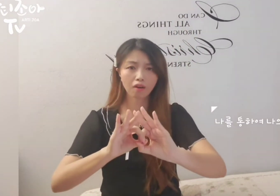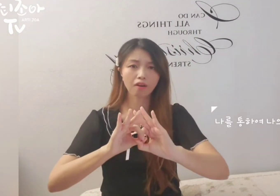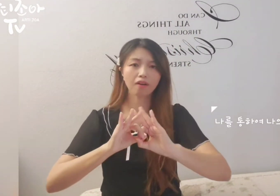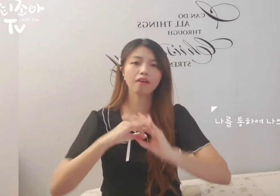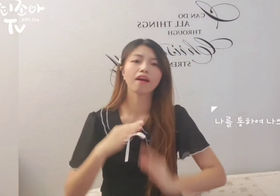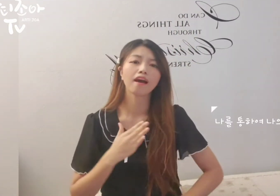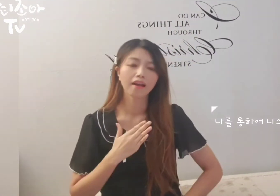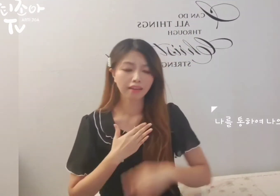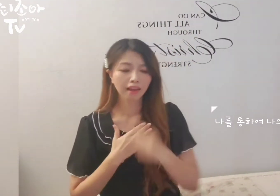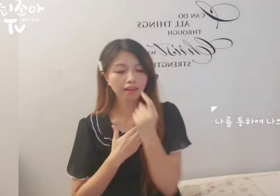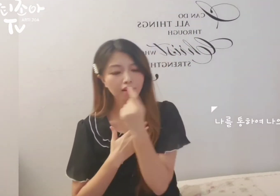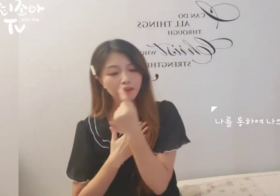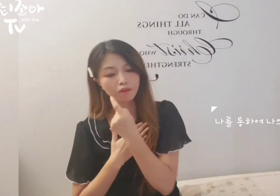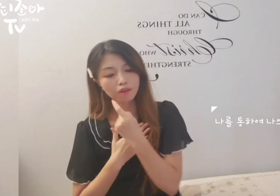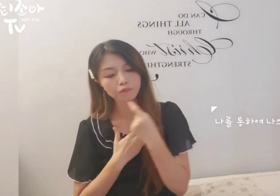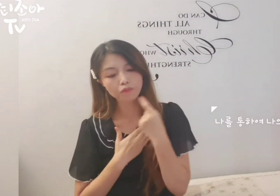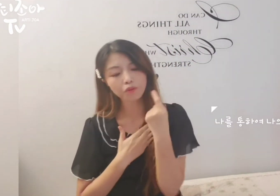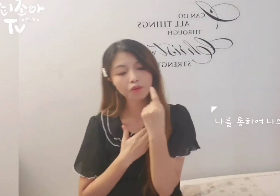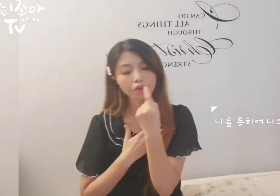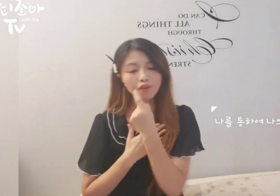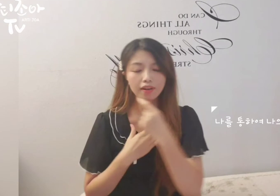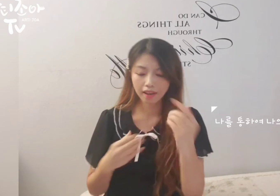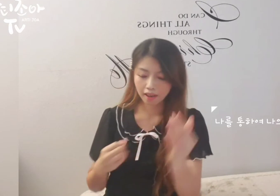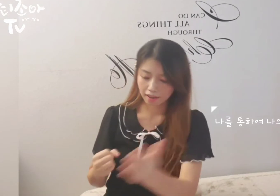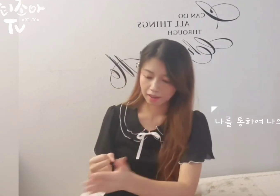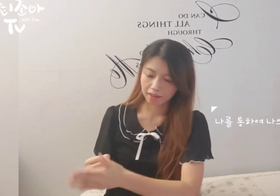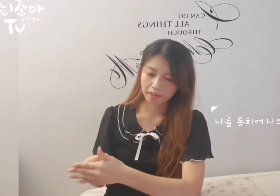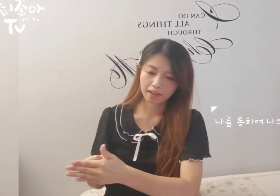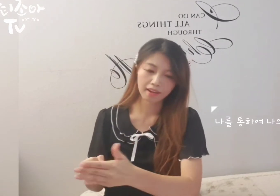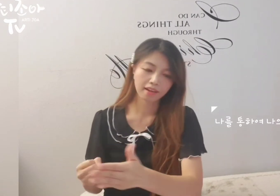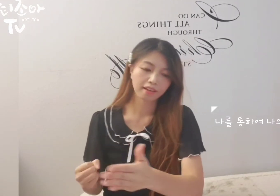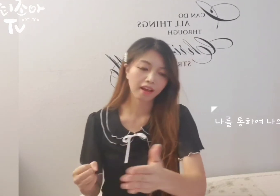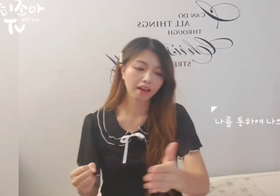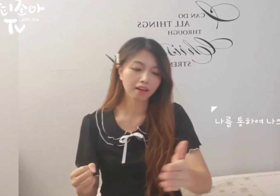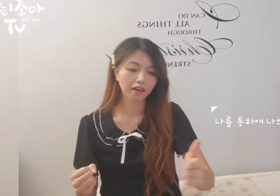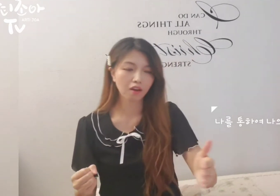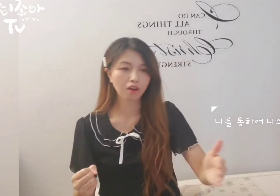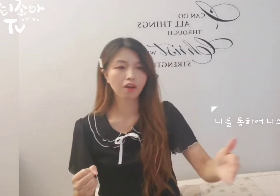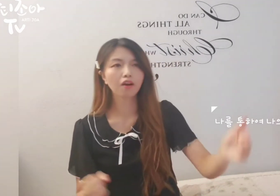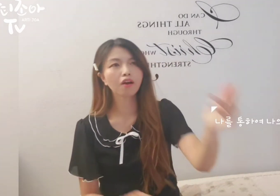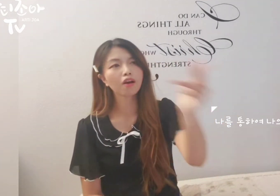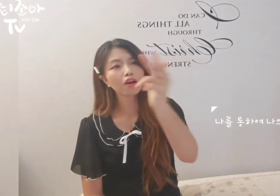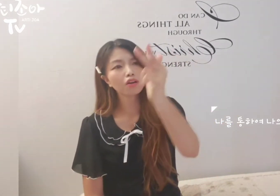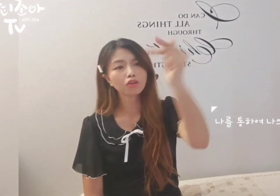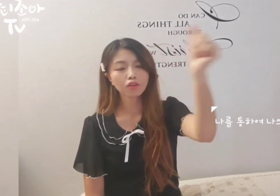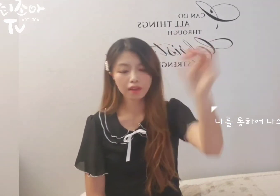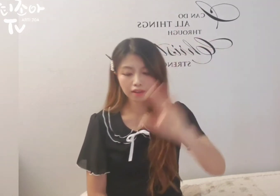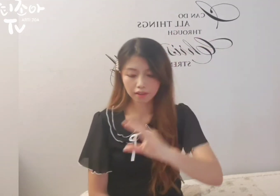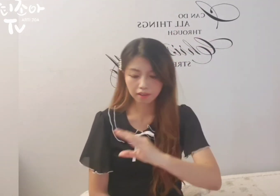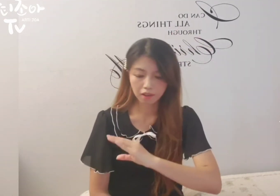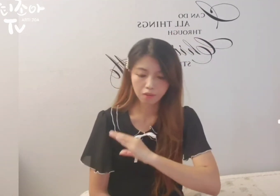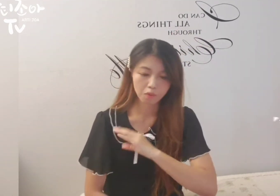나의 입술인가요 주의 이름